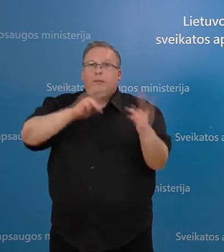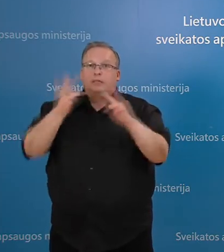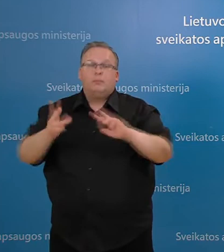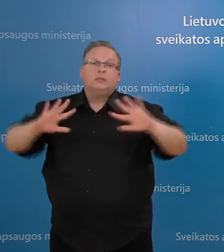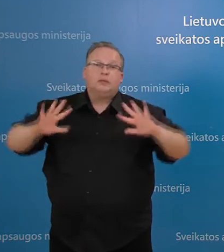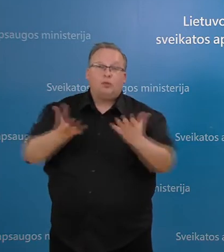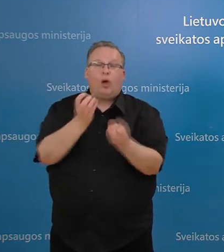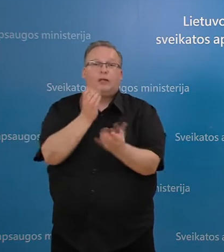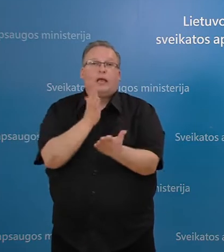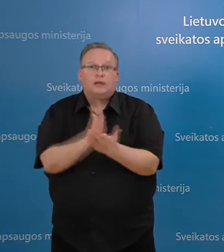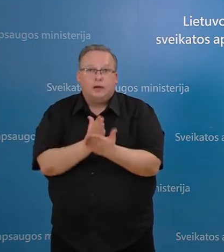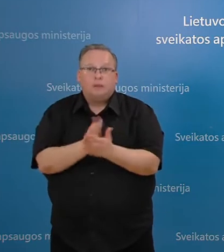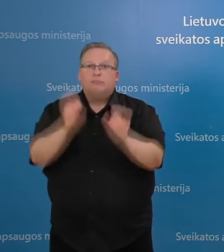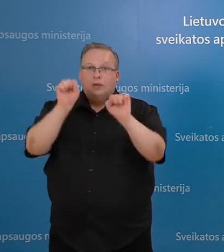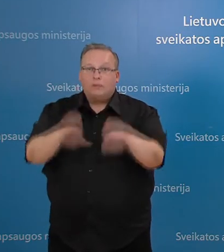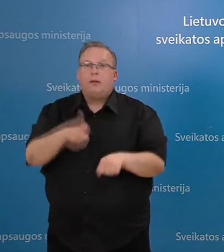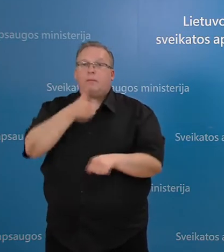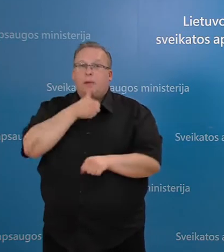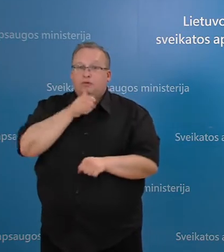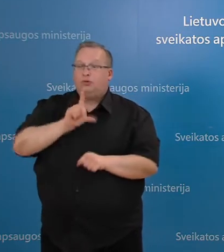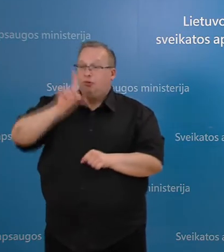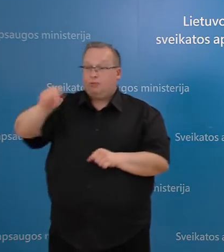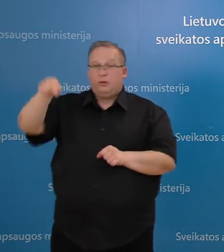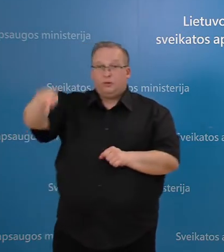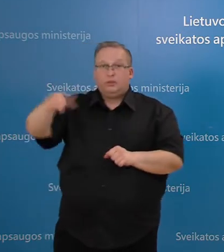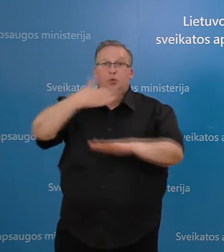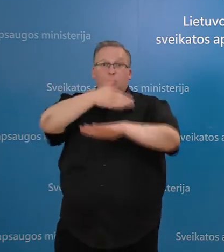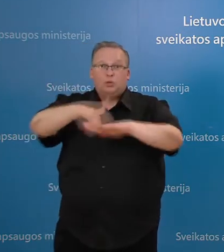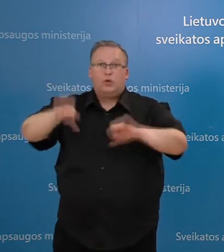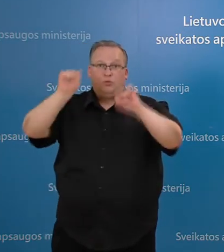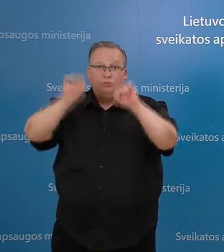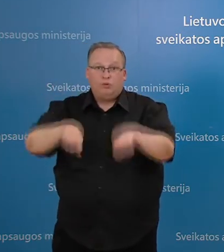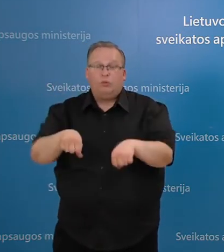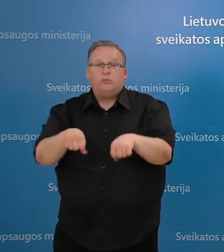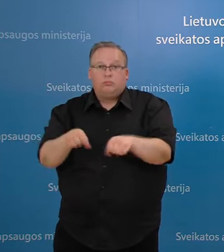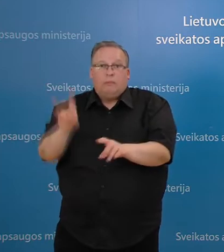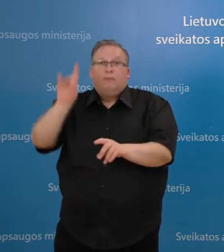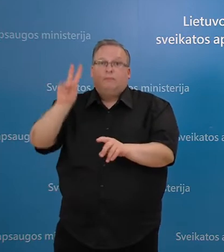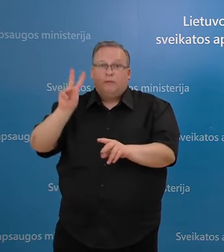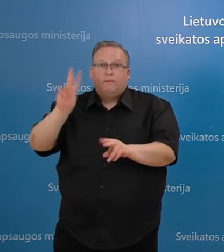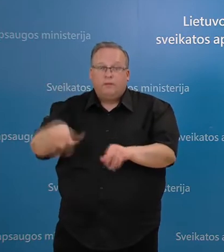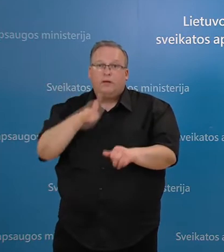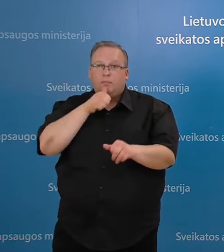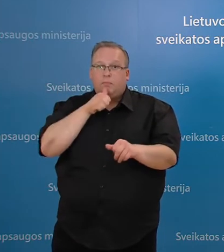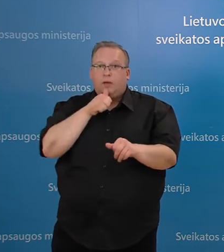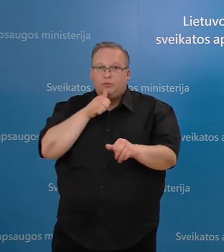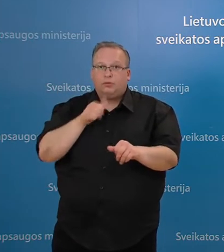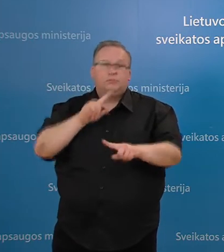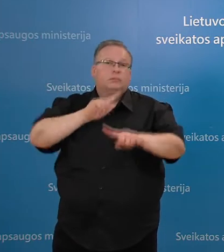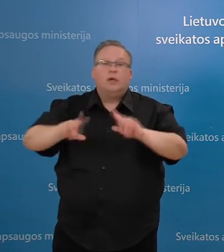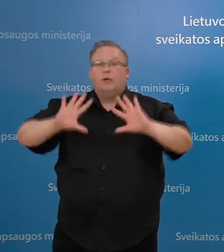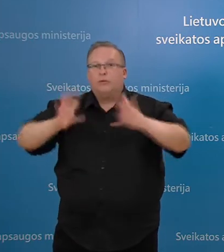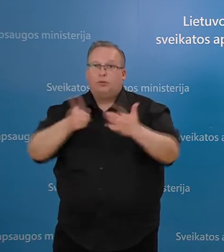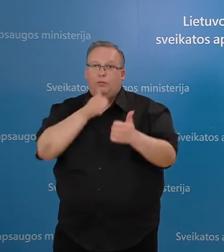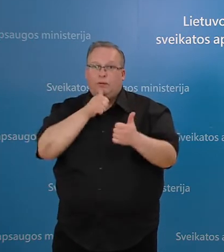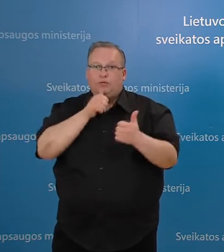Ar vis dar yra šansų, kad nuvykus į kitą šalį žmonės ten gali įstrikti dėl staigiai pasikeičiančios situacijos, tarkime,